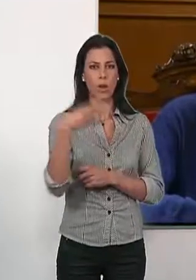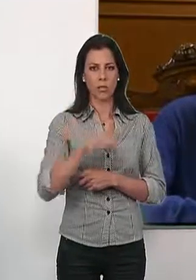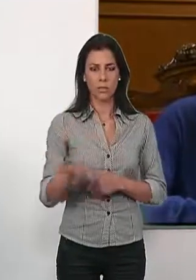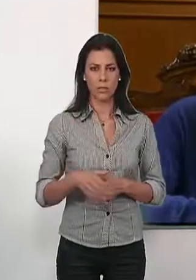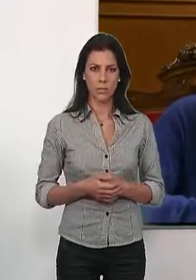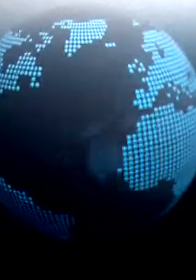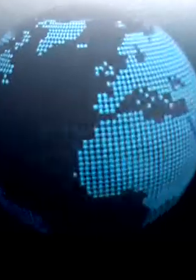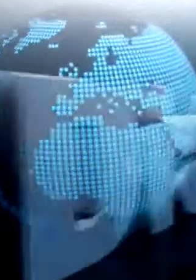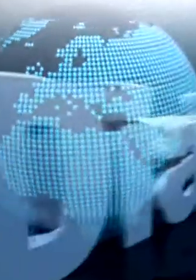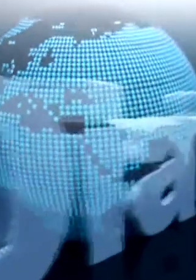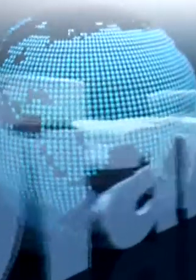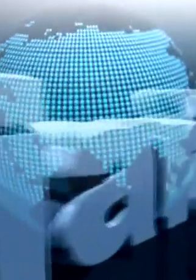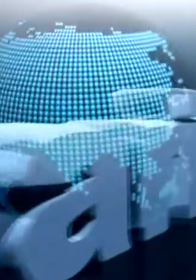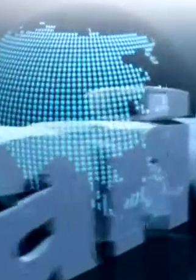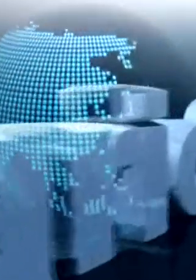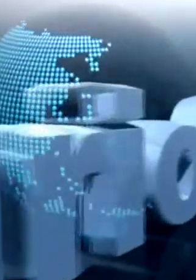euros